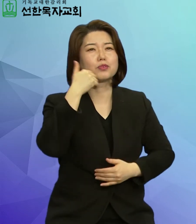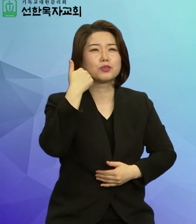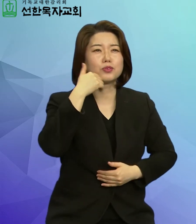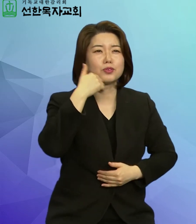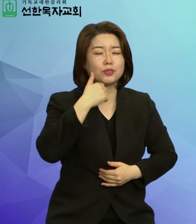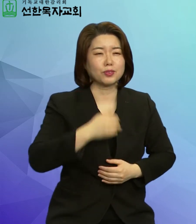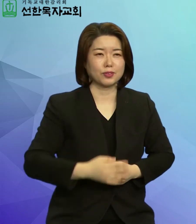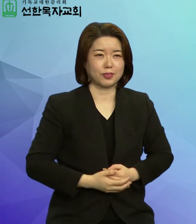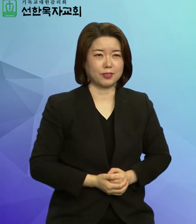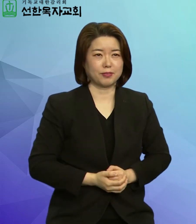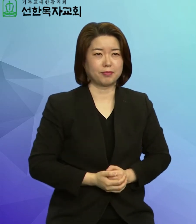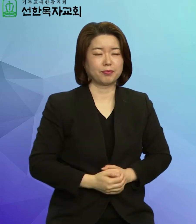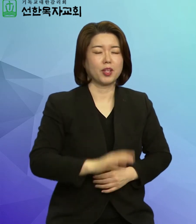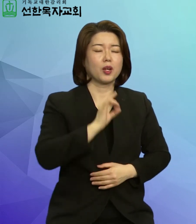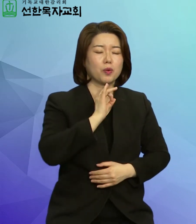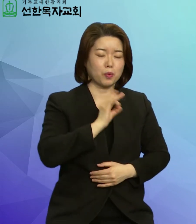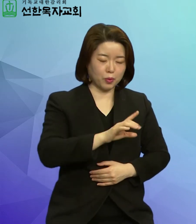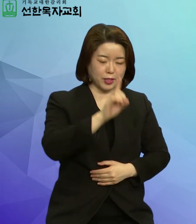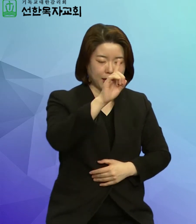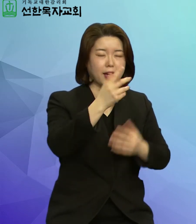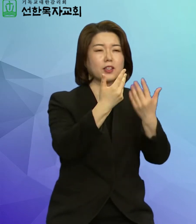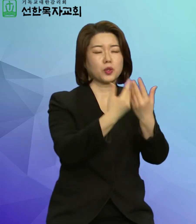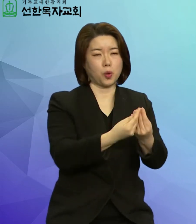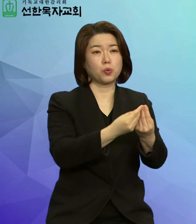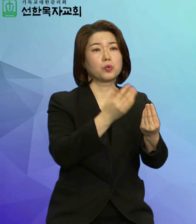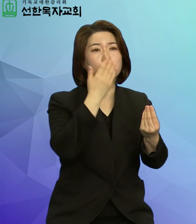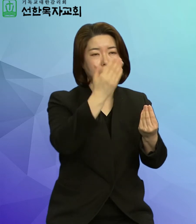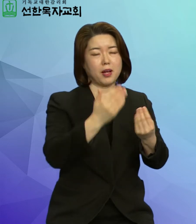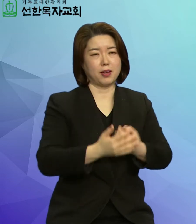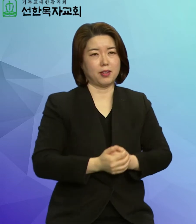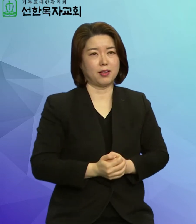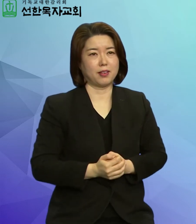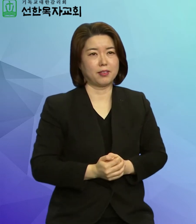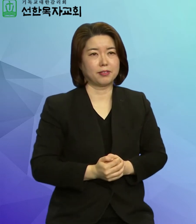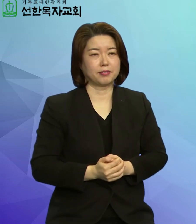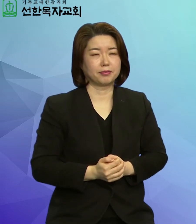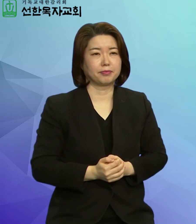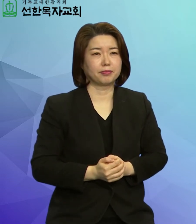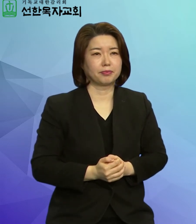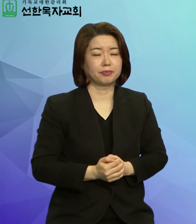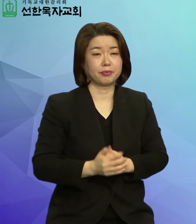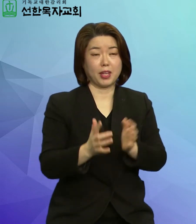수 있는 사람이 누가 있겠습니까? 오직 한 경우만 있습니다.